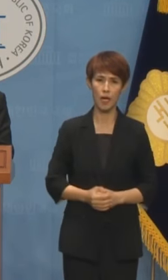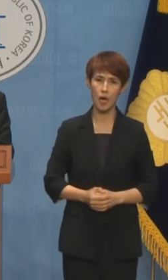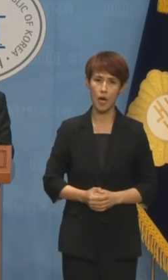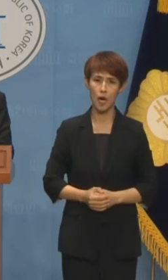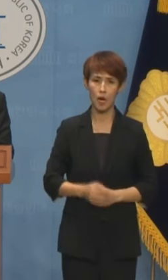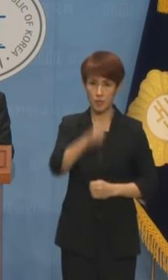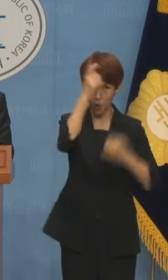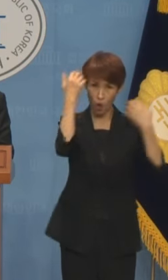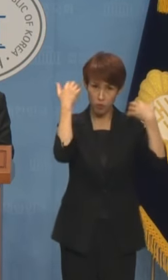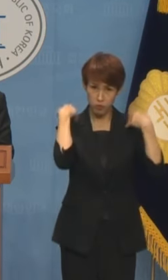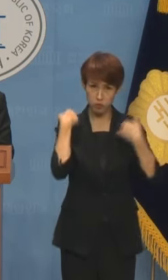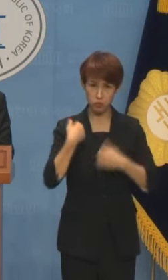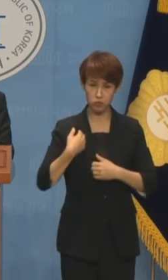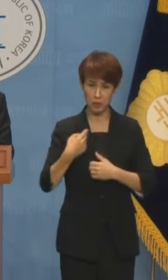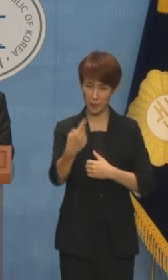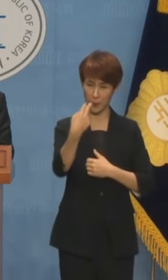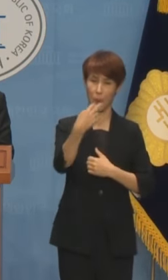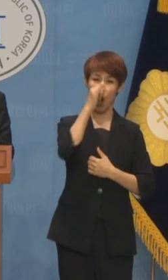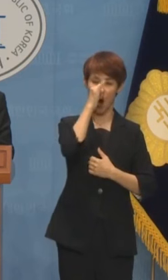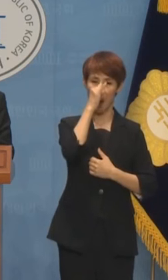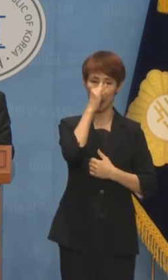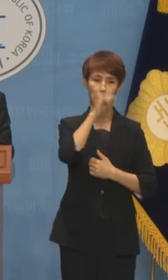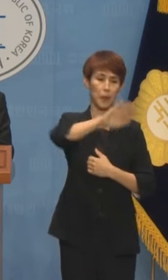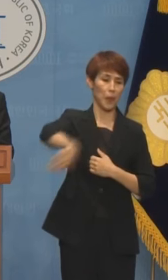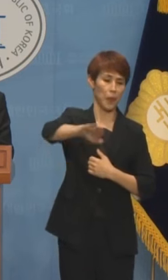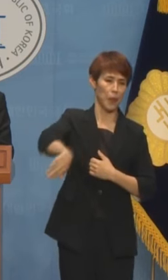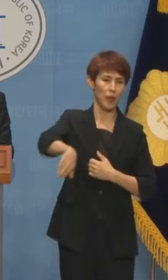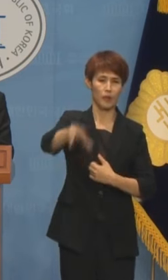정부의 비판적인 매체는 소외되었다는 것입니다.